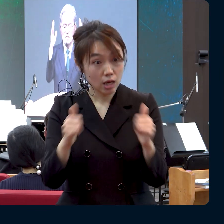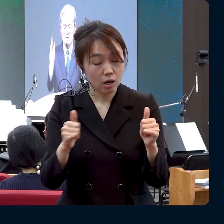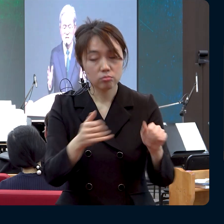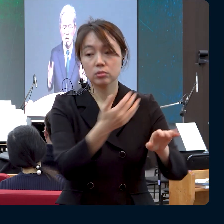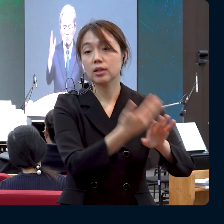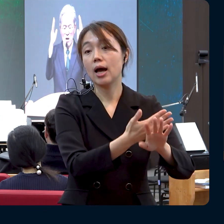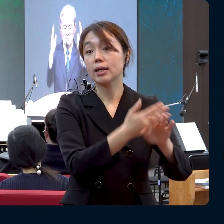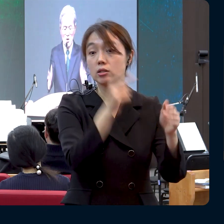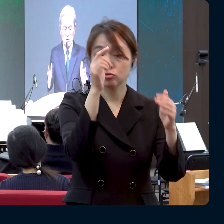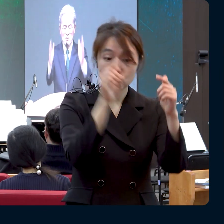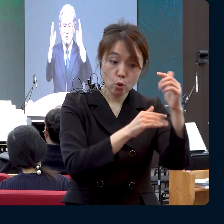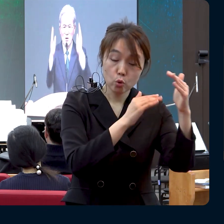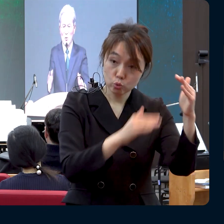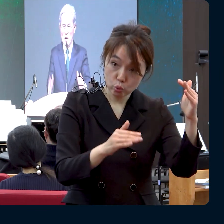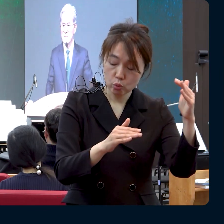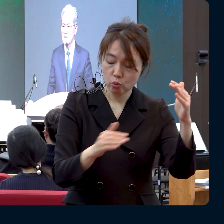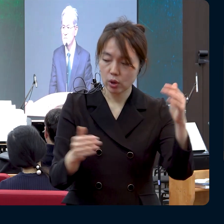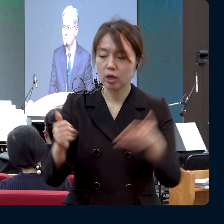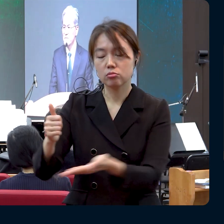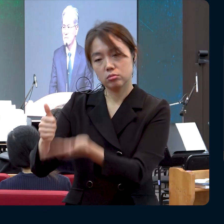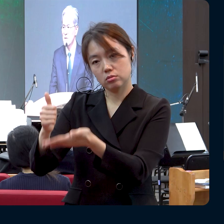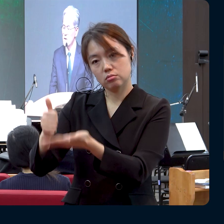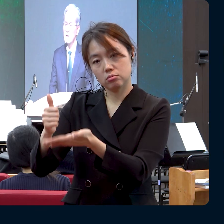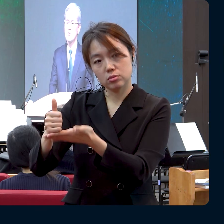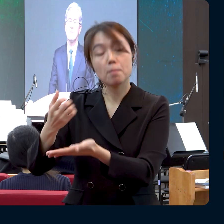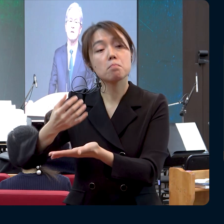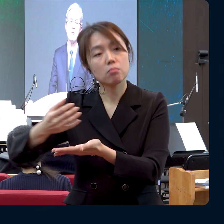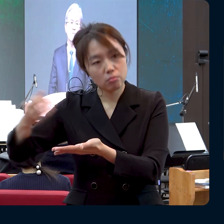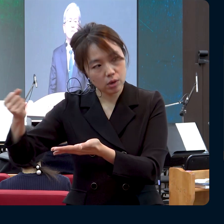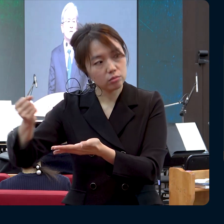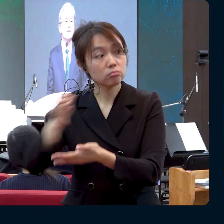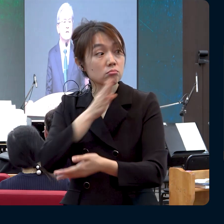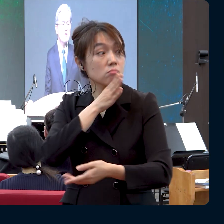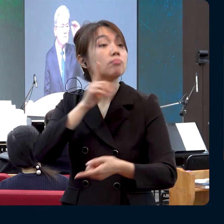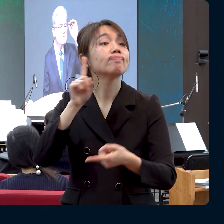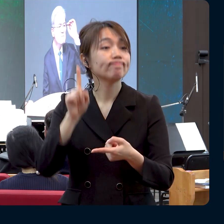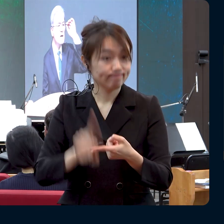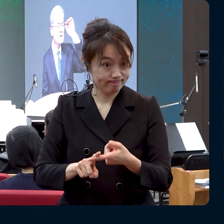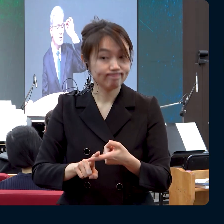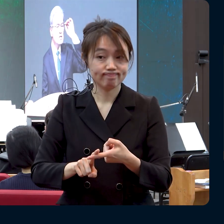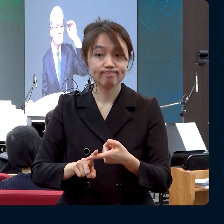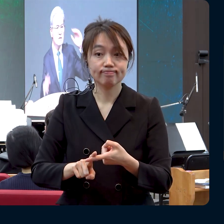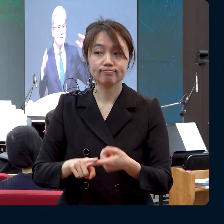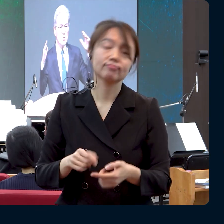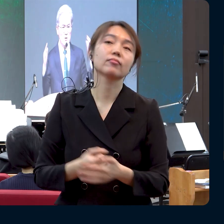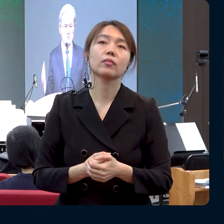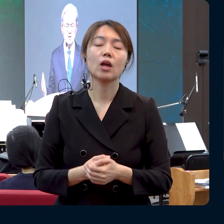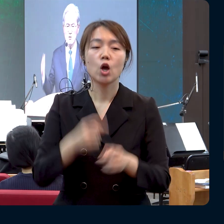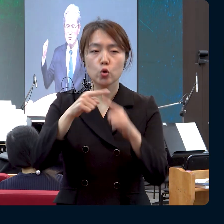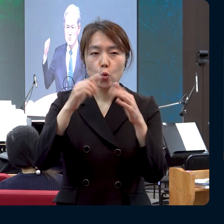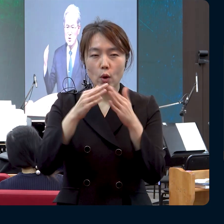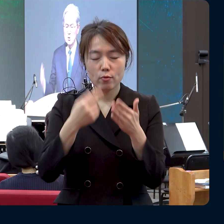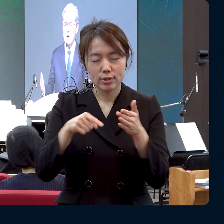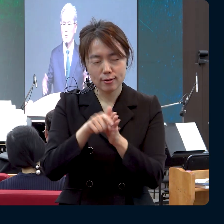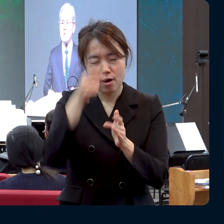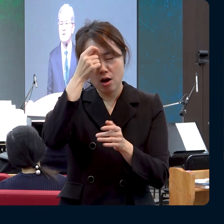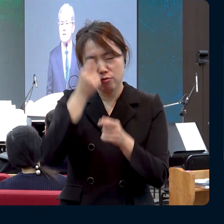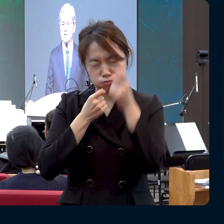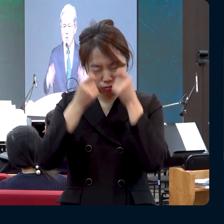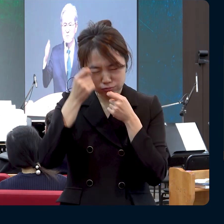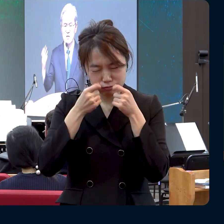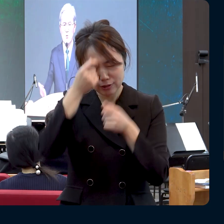합당한 칭찬과 명성을 얻어야 합니다. 예, 교회마다 보면 정말 열심히 그 교회를 위해서 눈물을